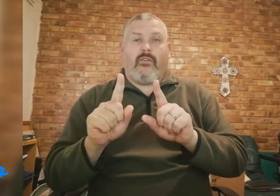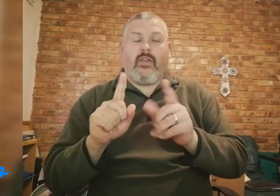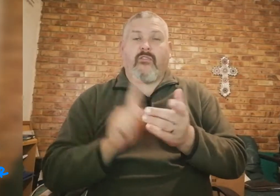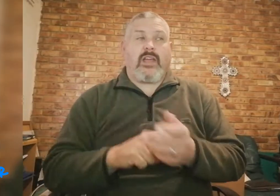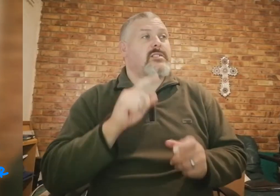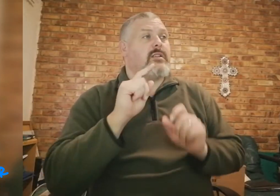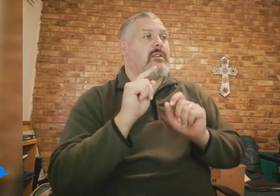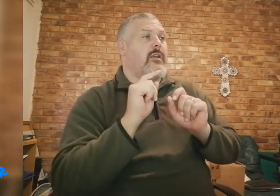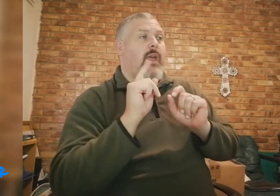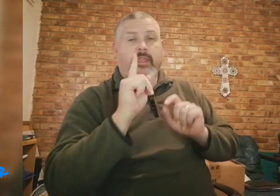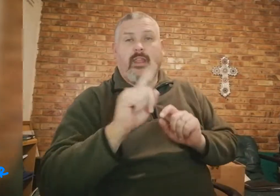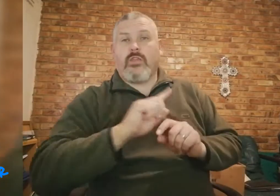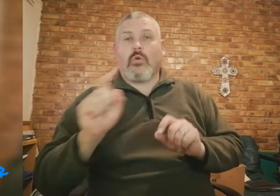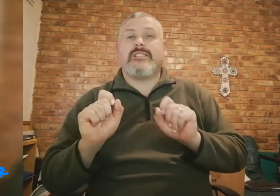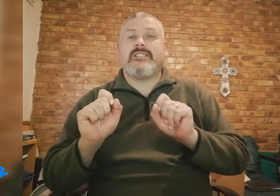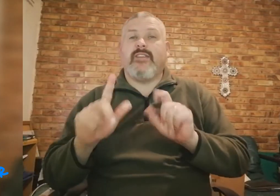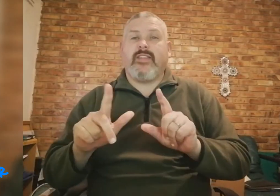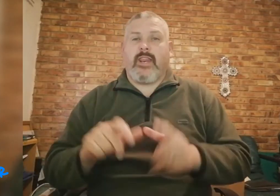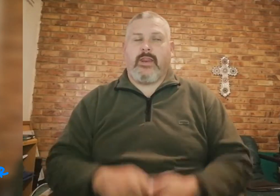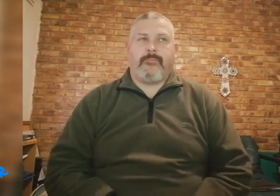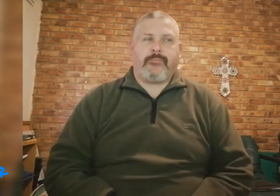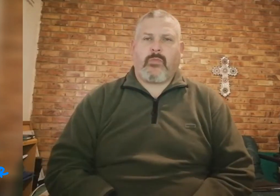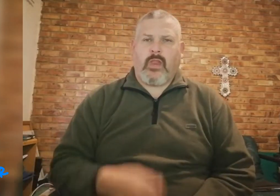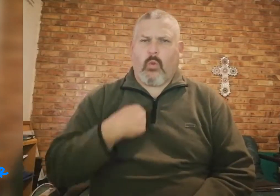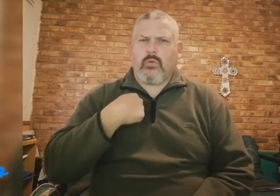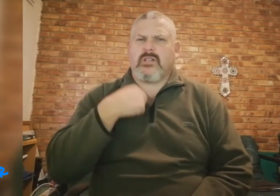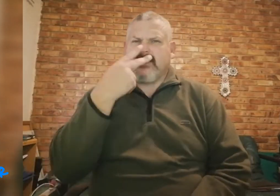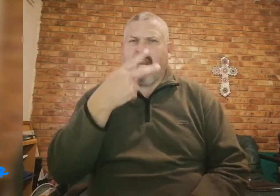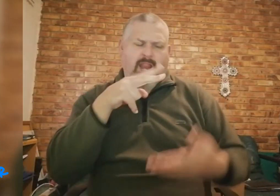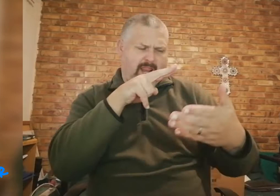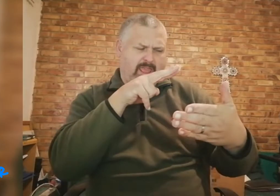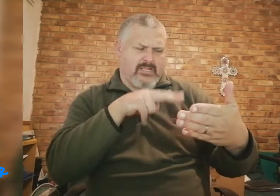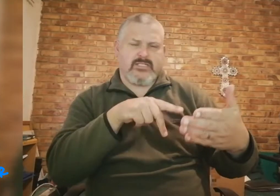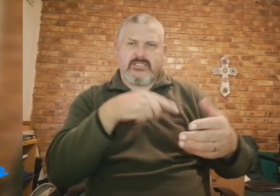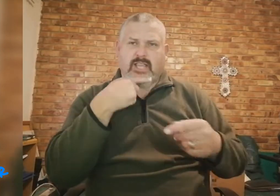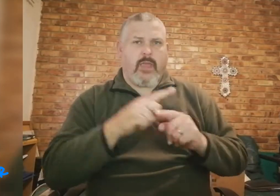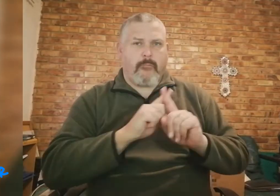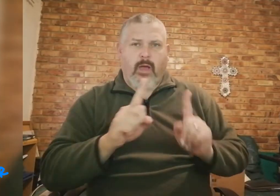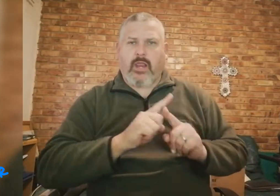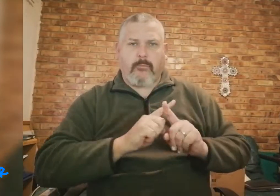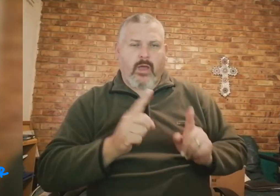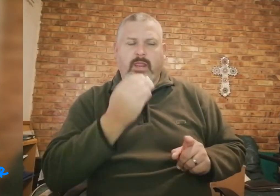11, vers 1 tot 17, ons sal sien, lees, sê,